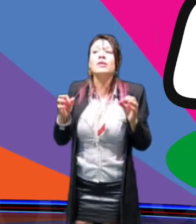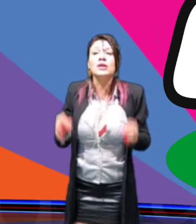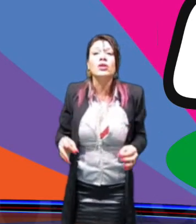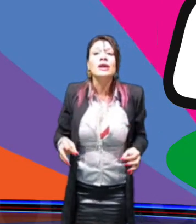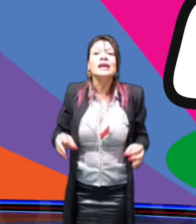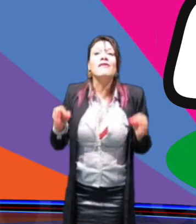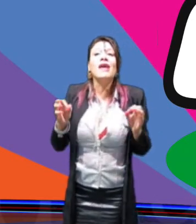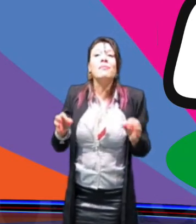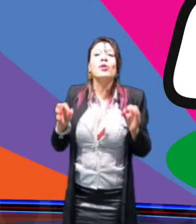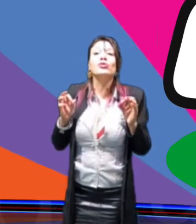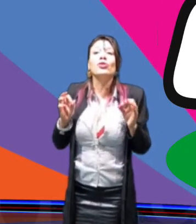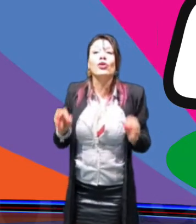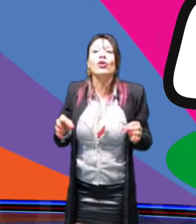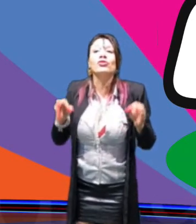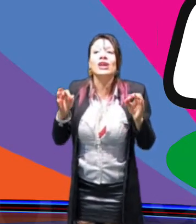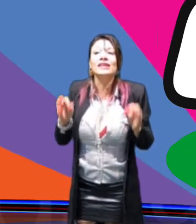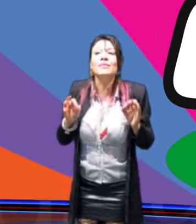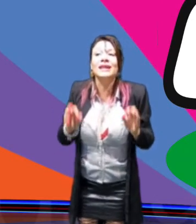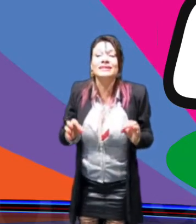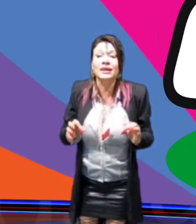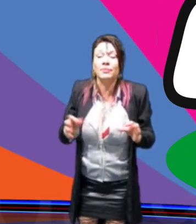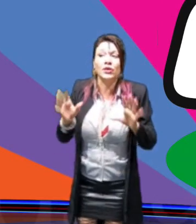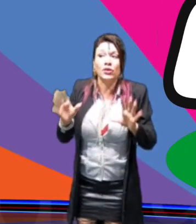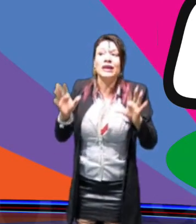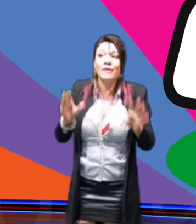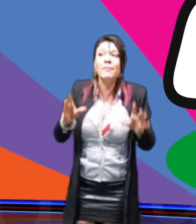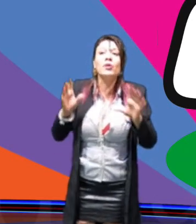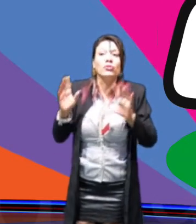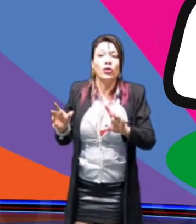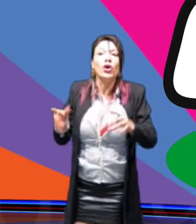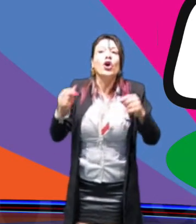enemigo que va por todo contra esta amenaza,